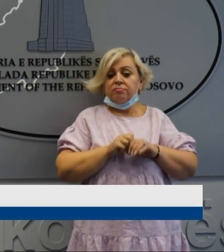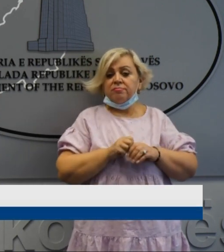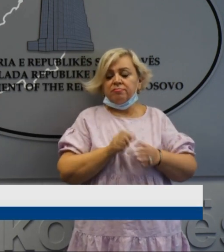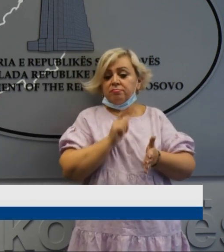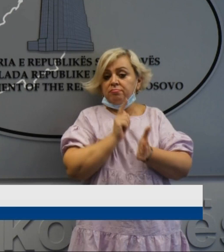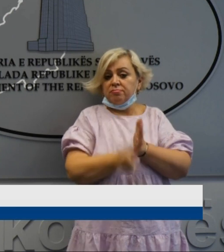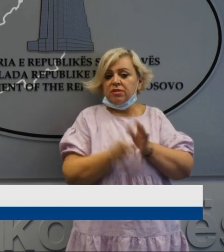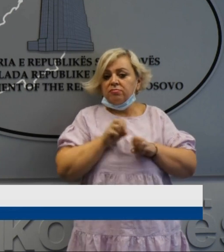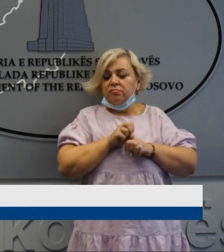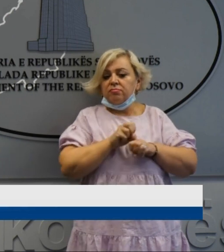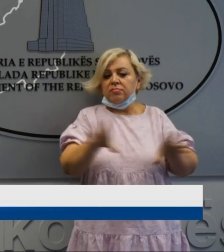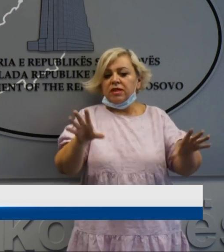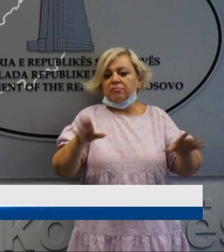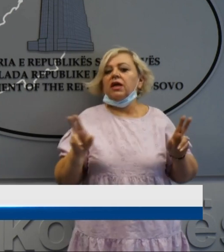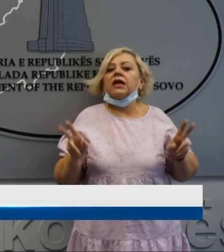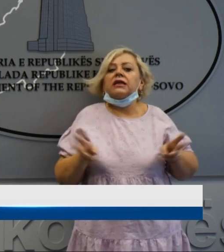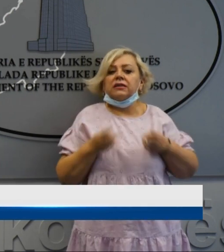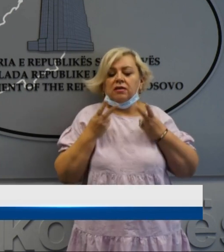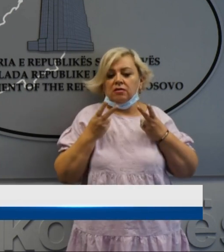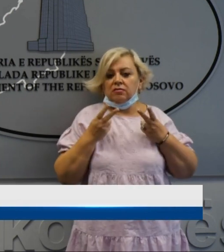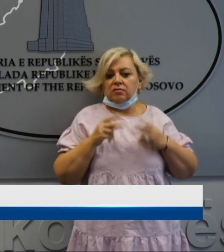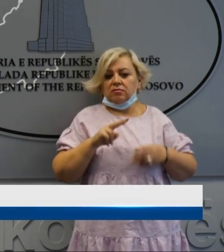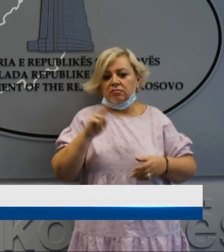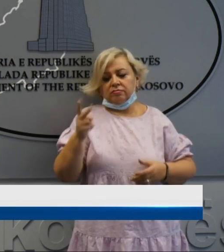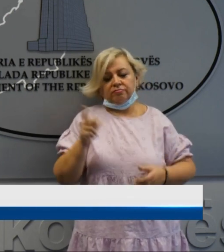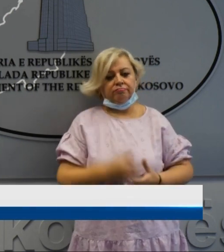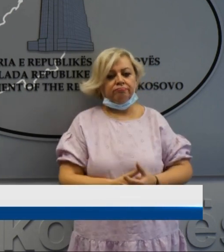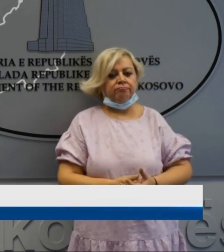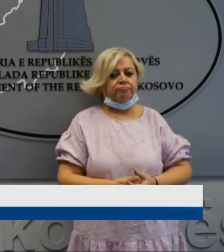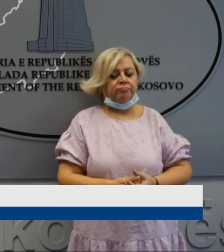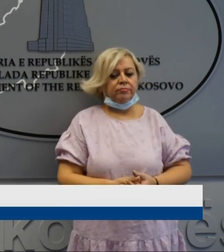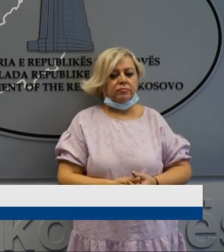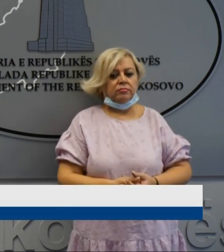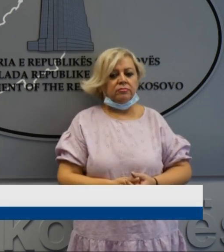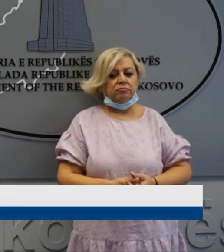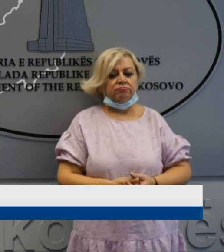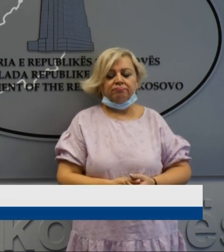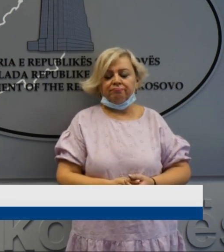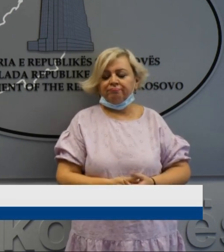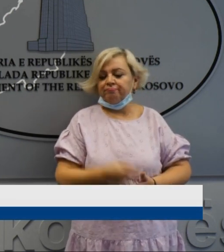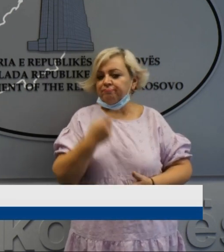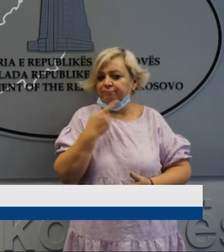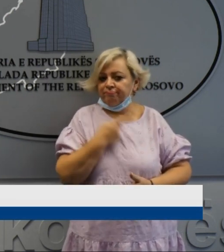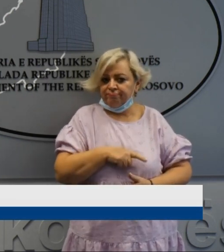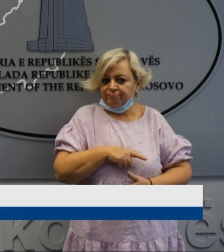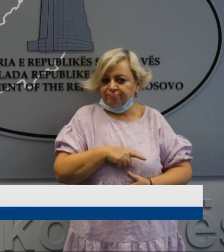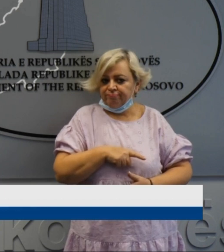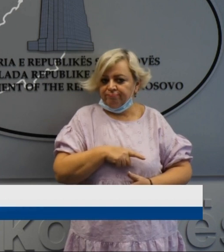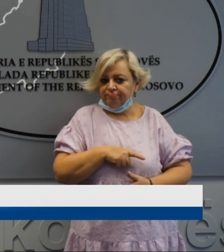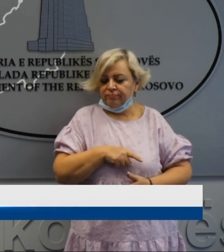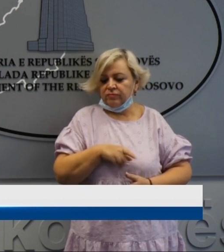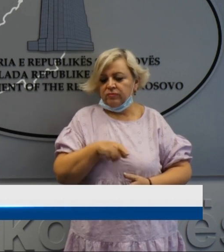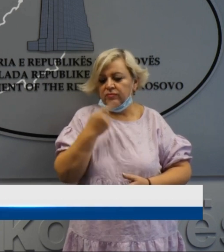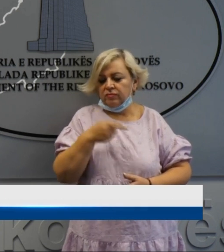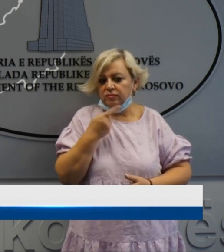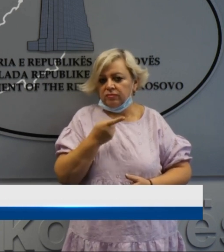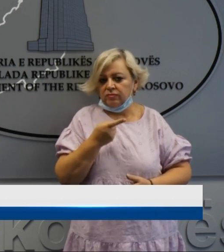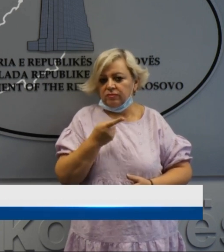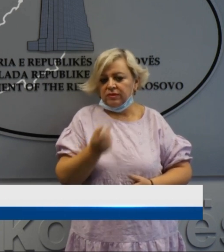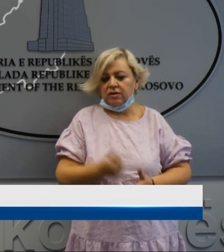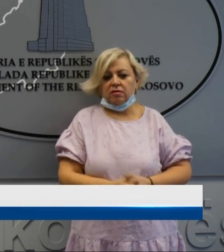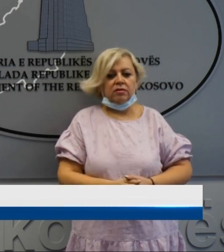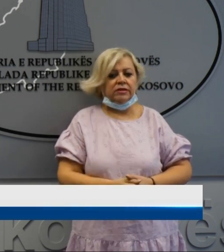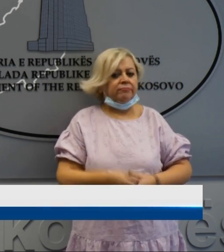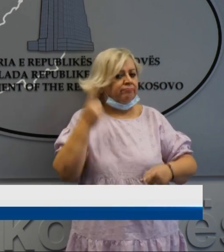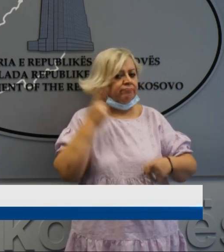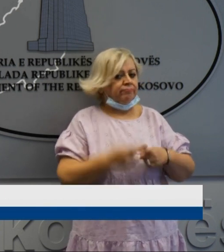më shpejt, është më i lehtë se variante tjera paraprake. Me shumë keqardhje, më duhet t'ju them se kjo nuk